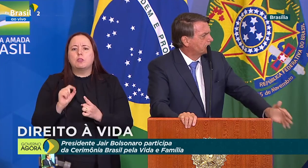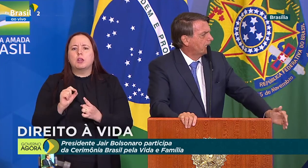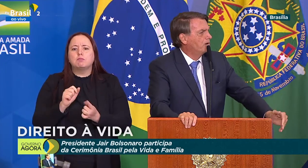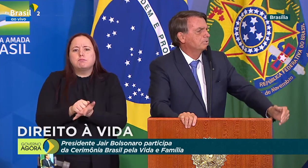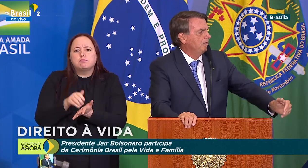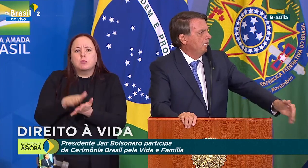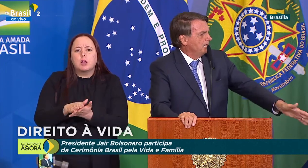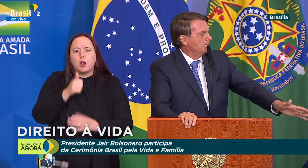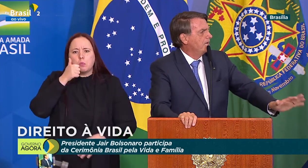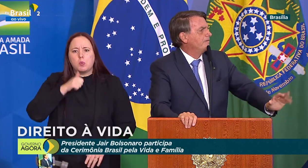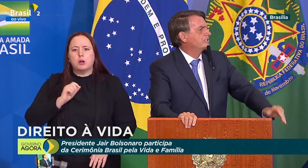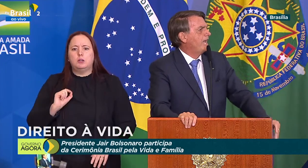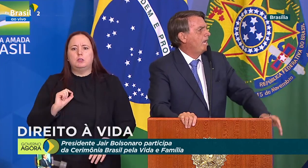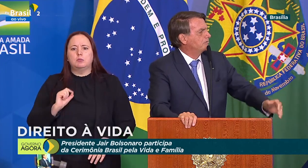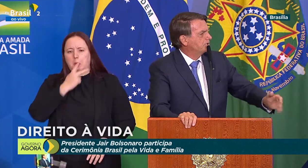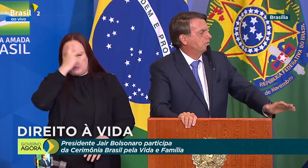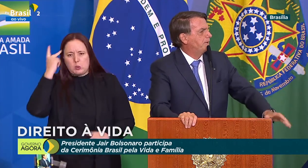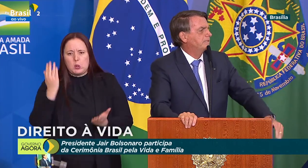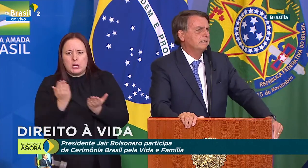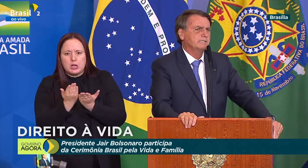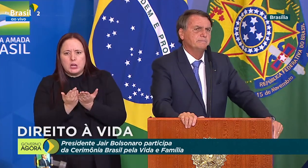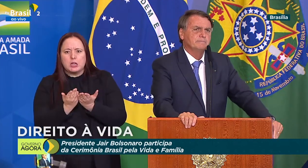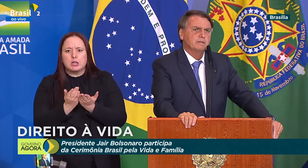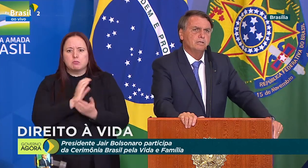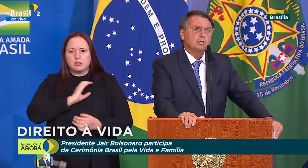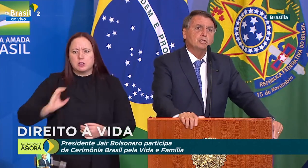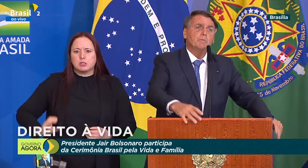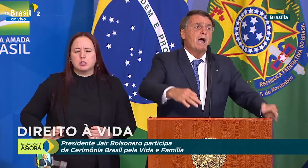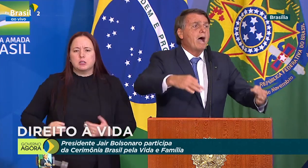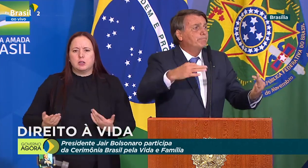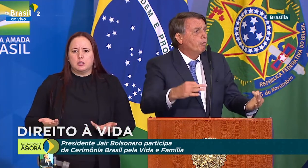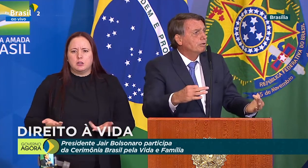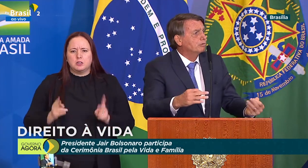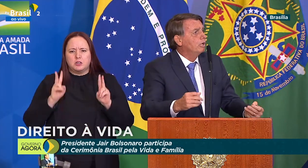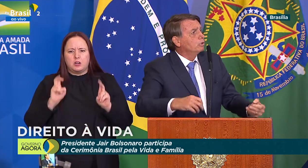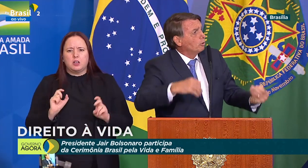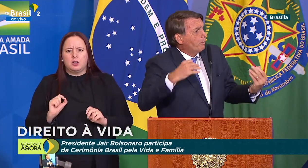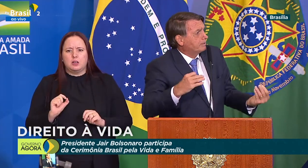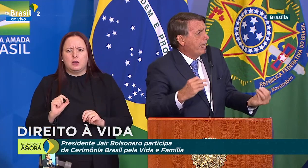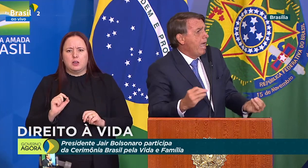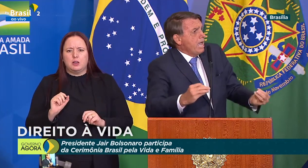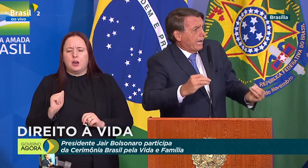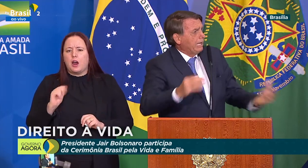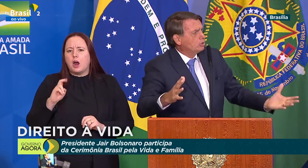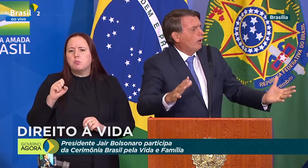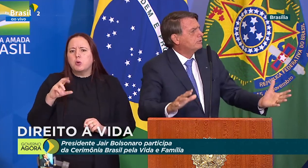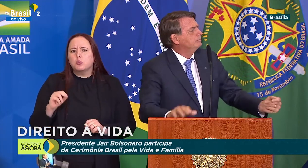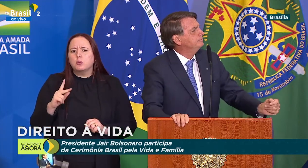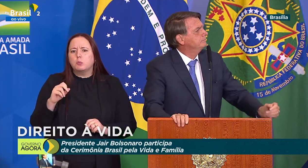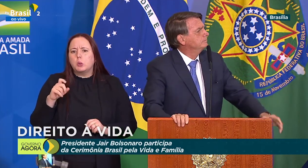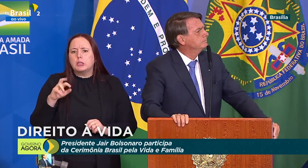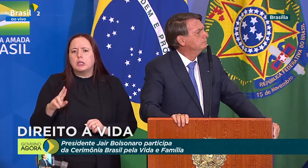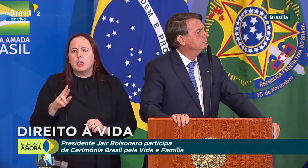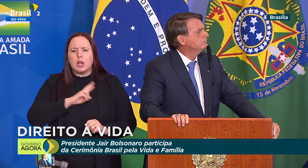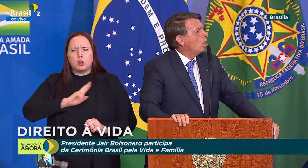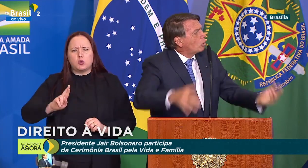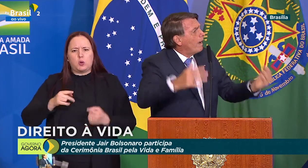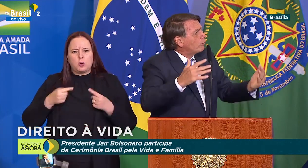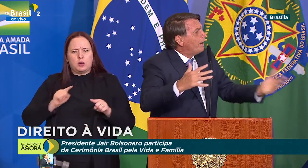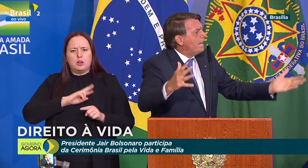registo de que estão evangélicos espíritas sobre abuso do poder religioso